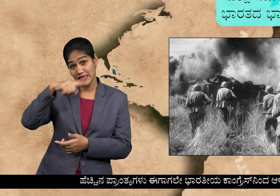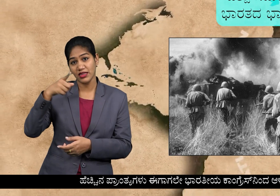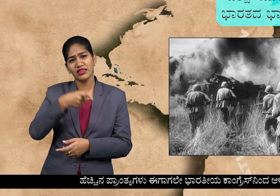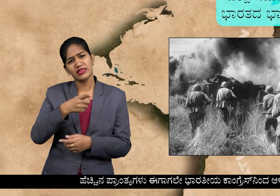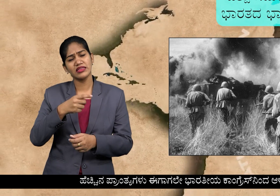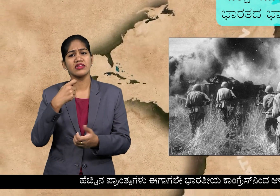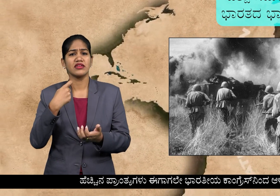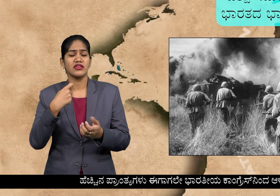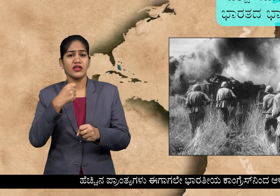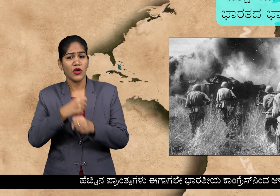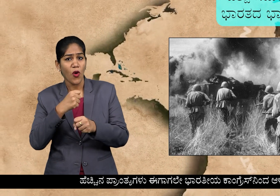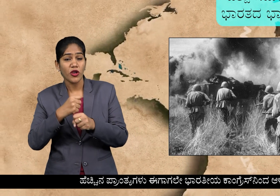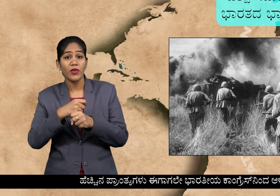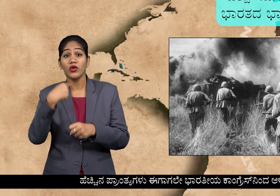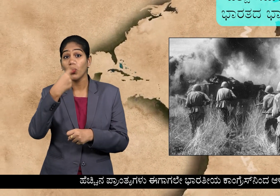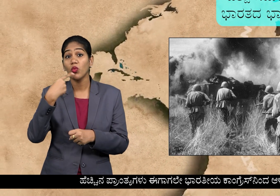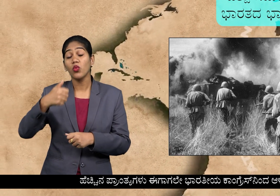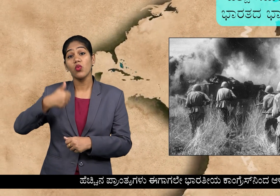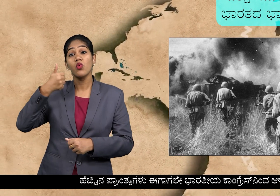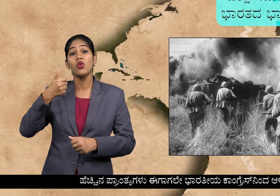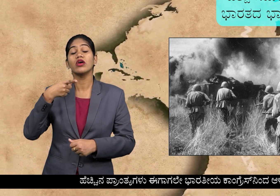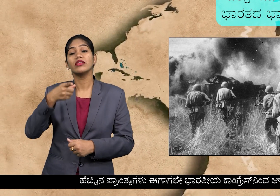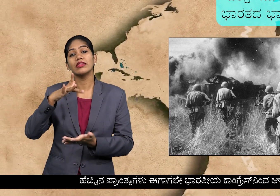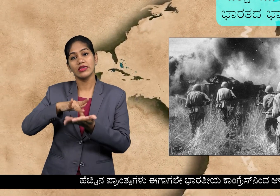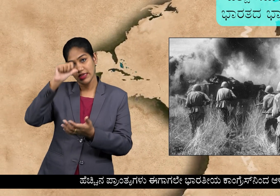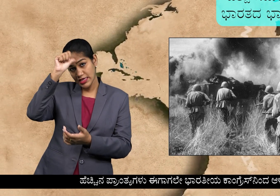ಕಾಂಗ್ರೆಸ್ನಿಂದ ಆಳಲ್ಪಟ್ಟವು.